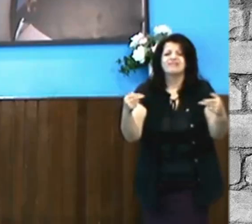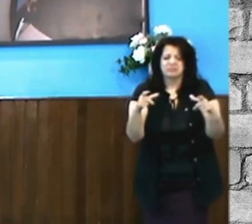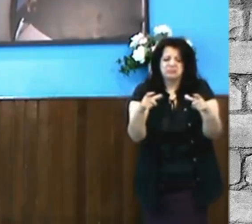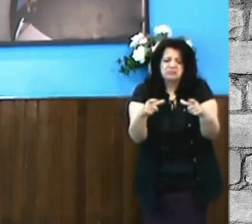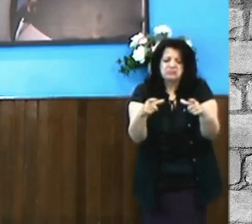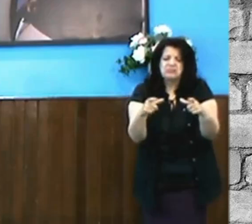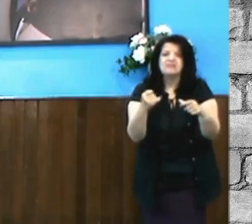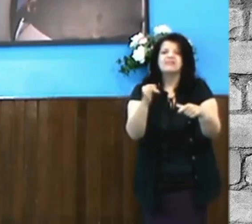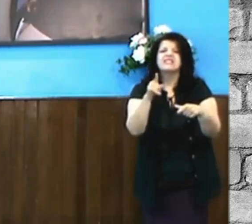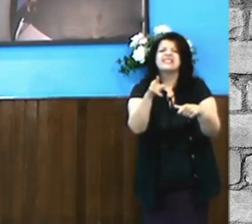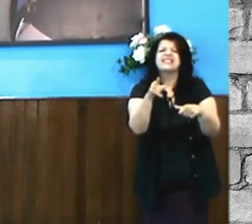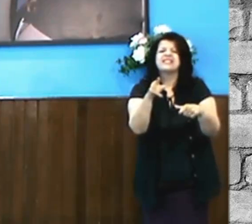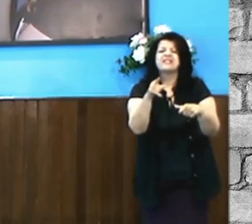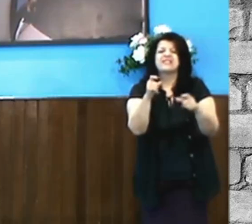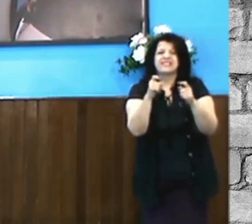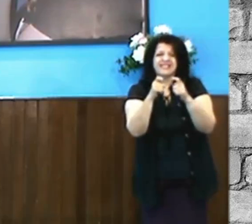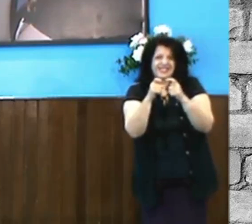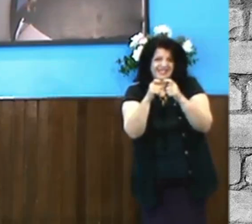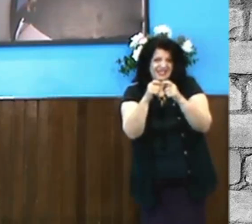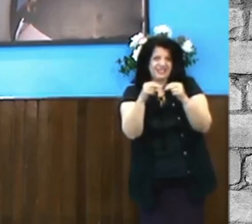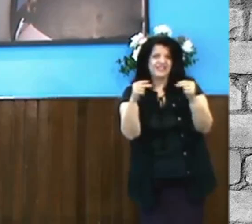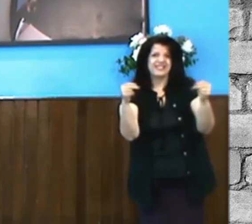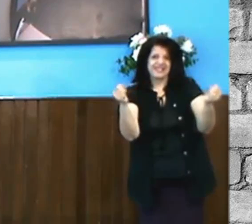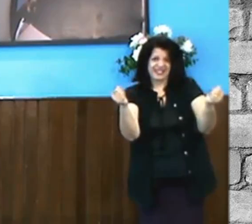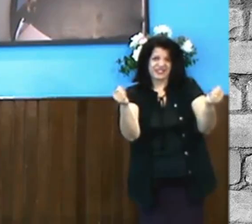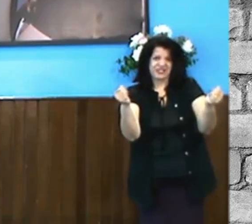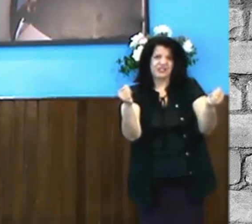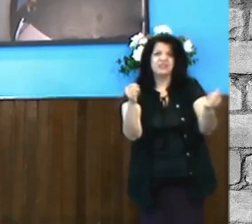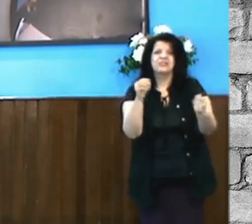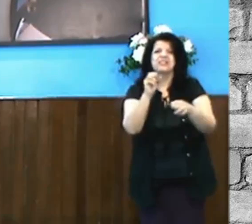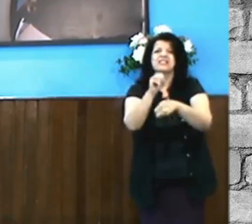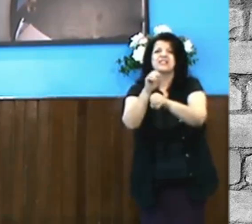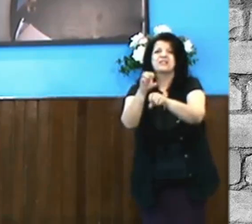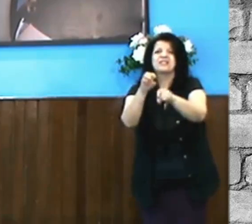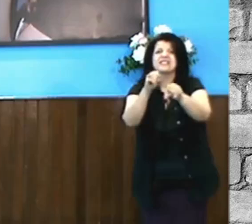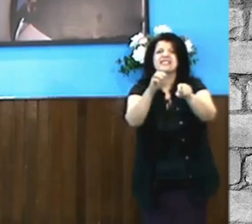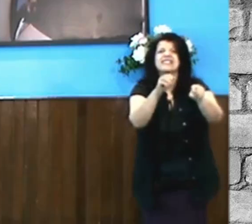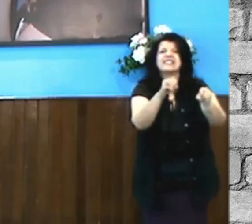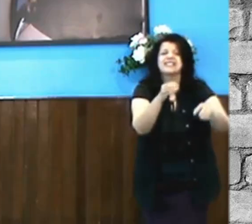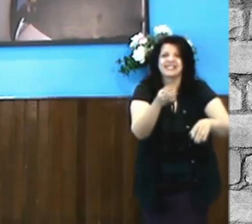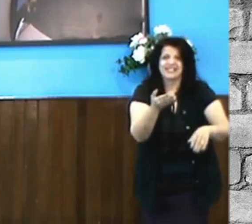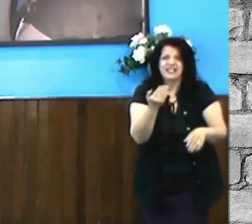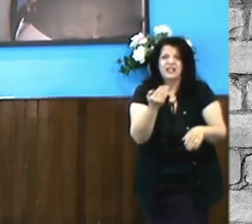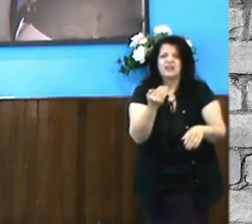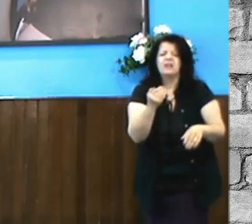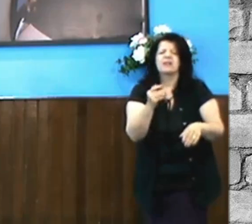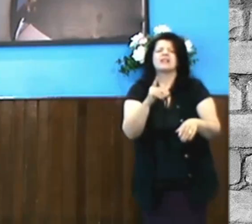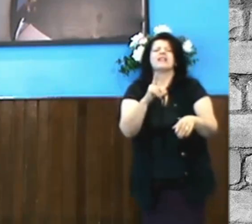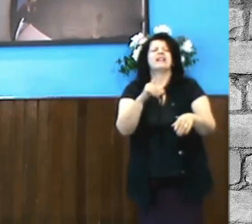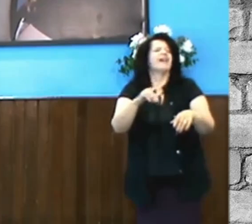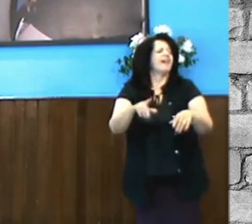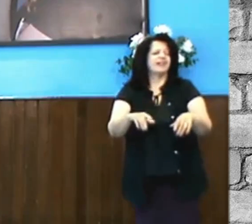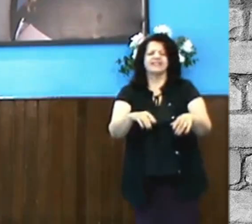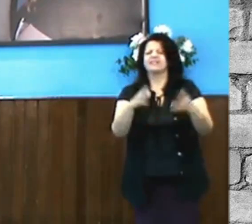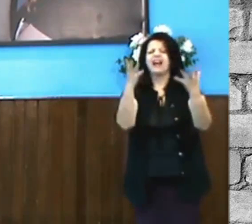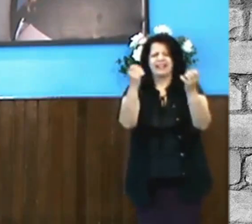Se você é nutricionista, está nos assistindo, eu quero te dizer, converta-se em nome de Jesus. Tenha misericórdia de nós.